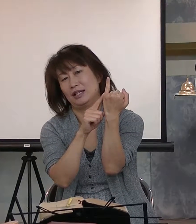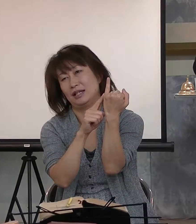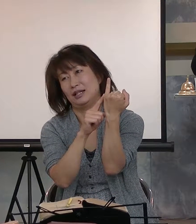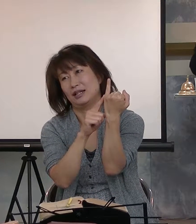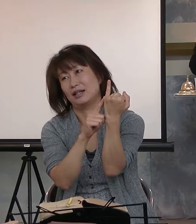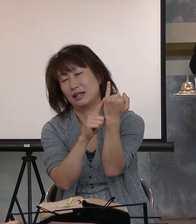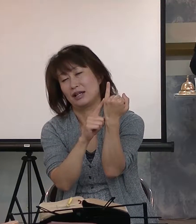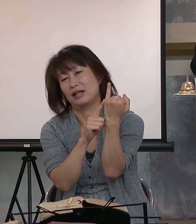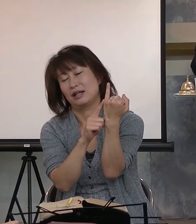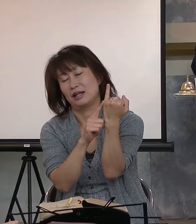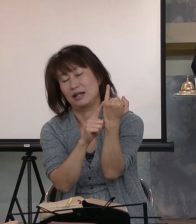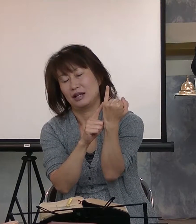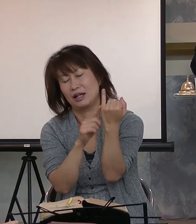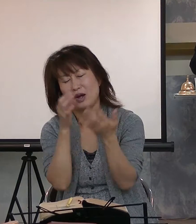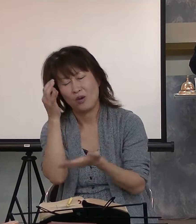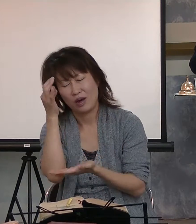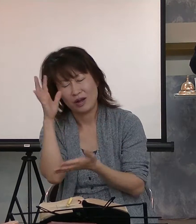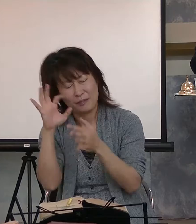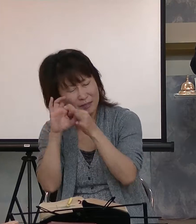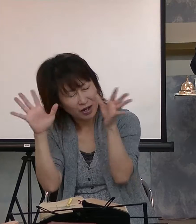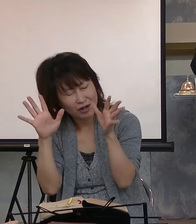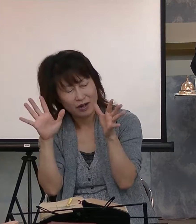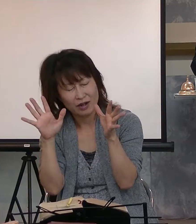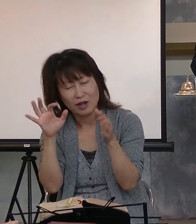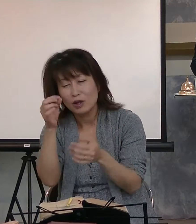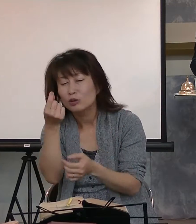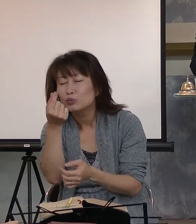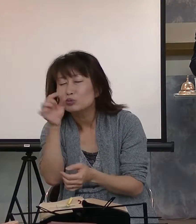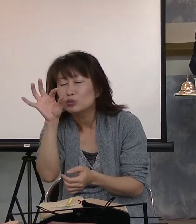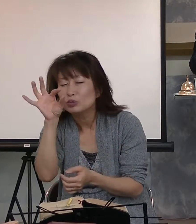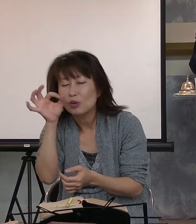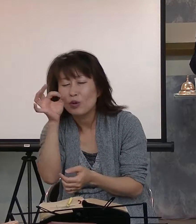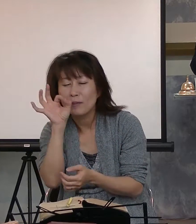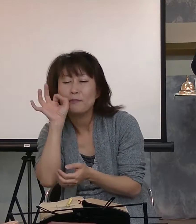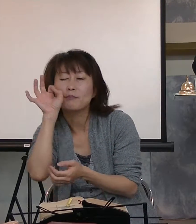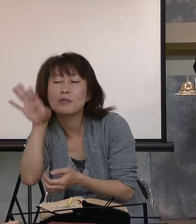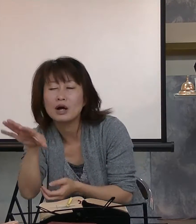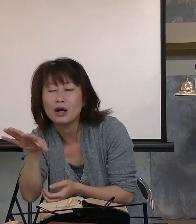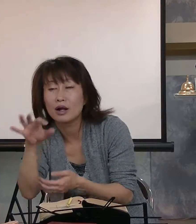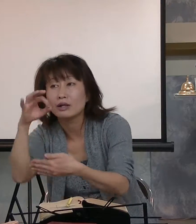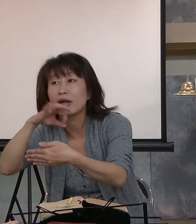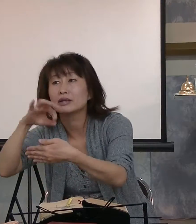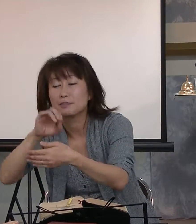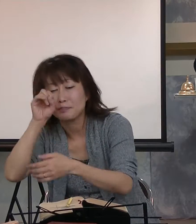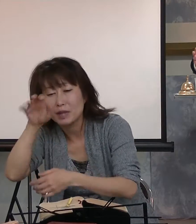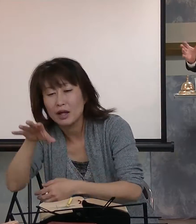わずかな献金をしたのを見て、イエス様は